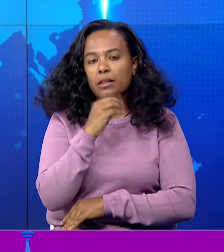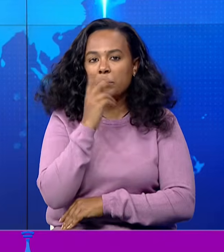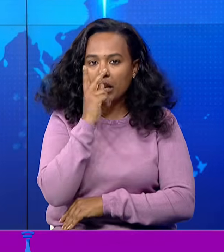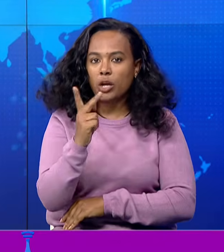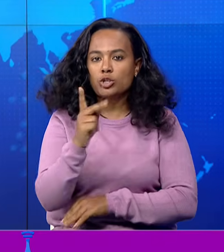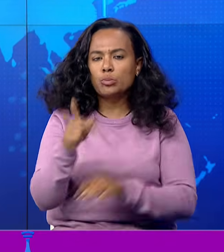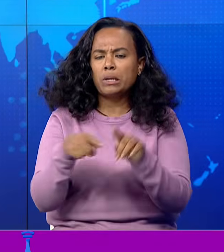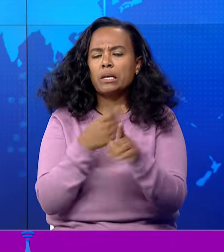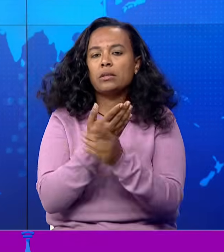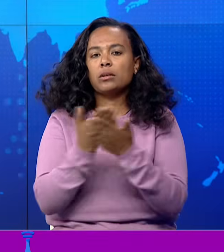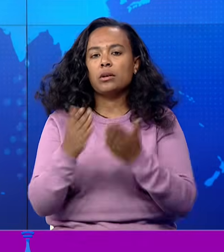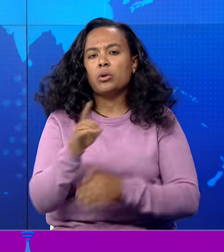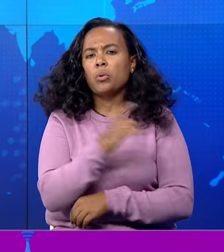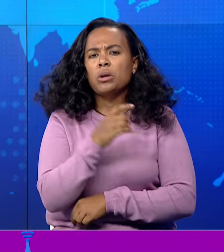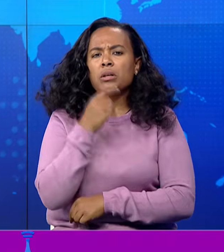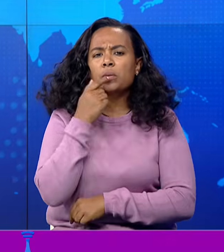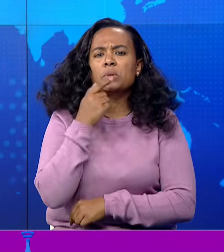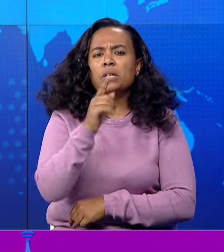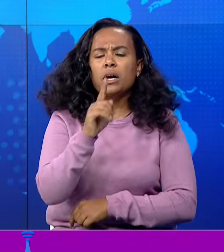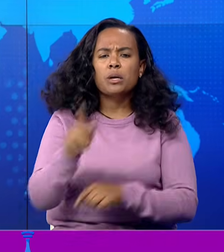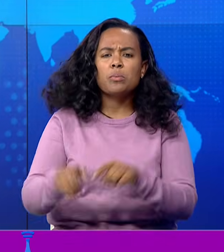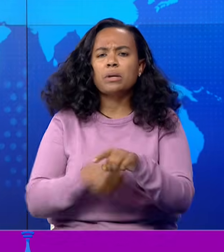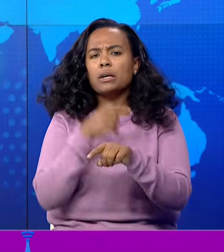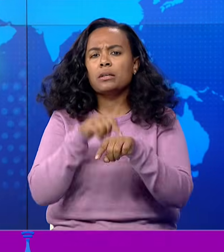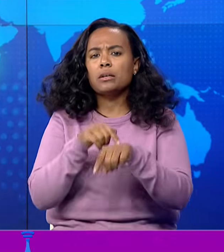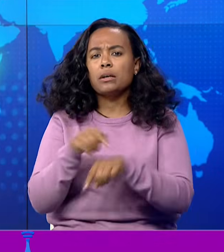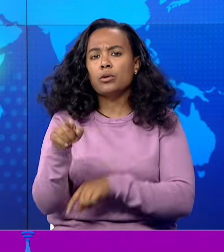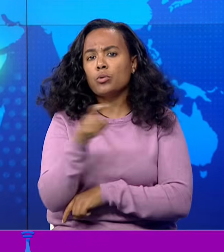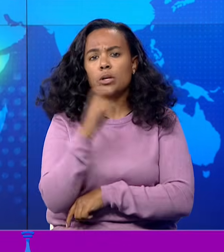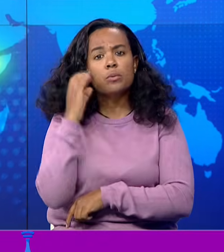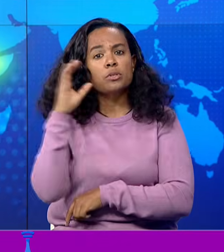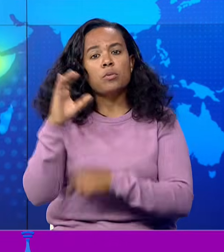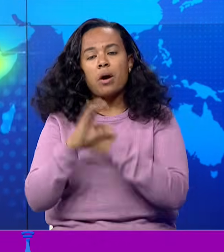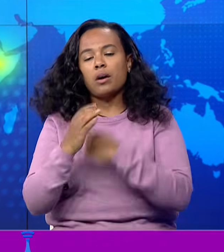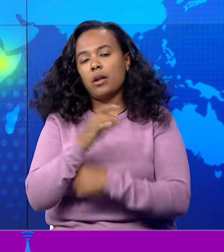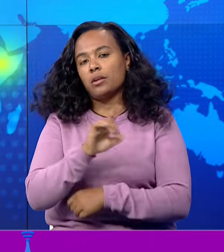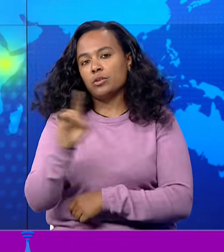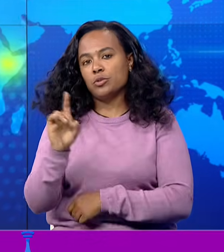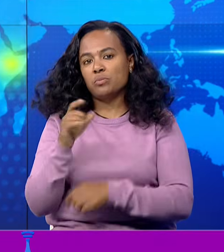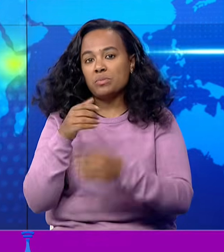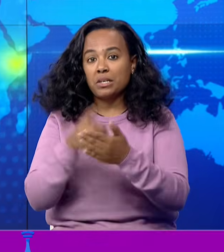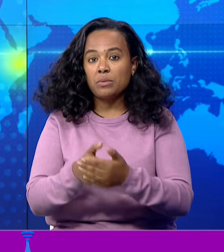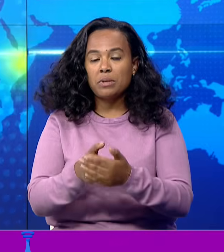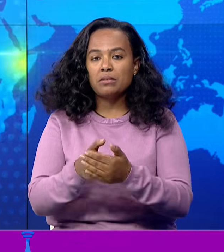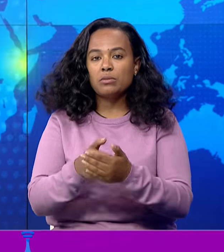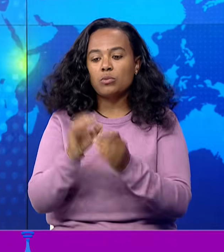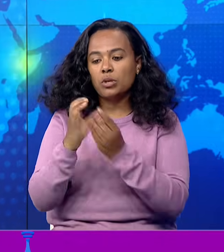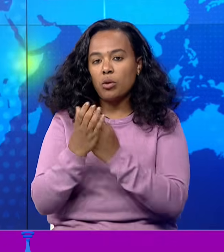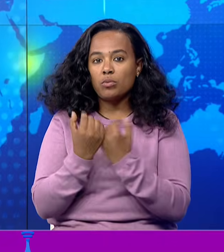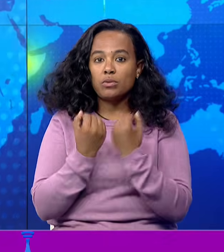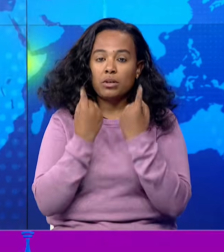ነገር ይሆን የምትናገር በርቀት ነገር ይሆን የምትሰማ ሀገር ግን አይደለችም። በቅርበት ሰብጀክት ማተሩን